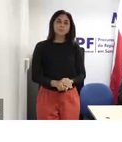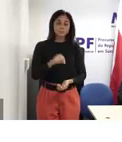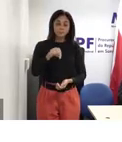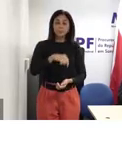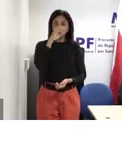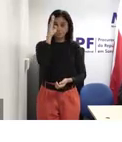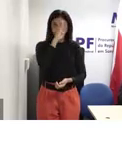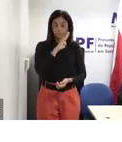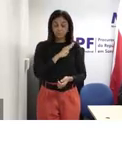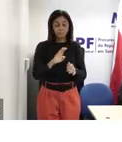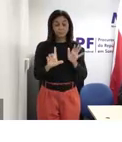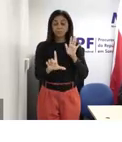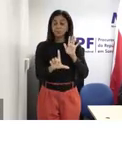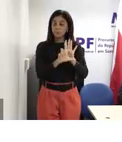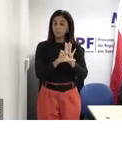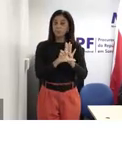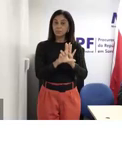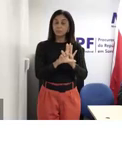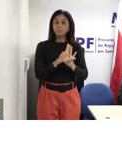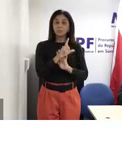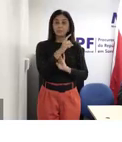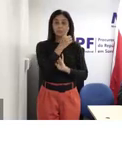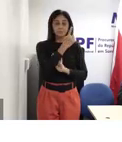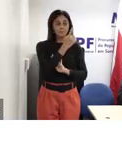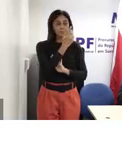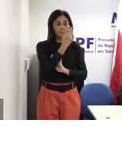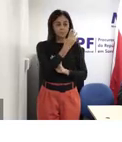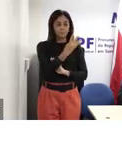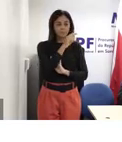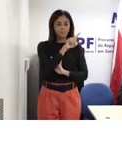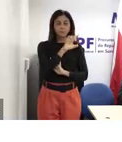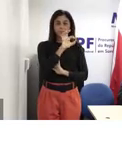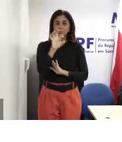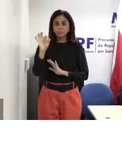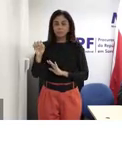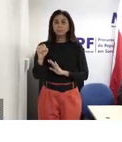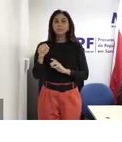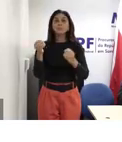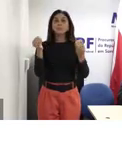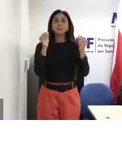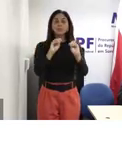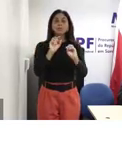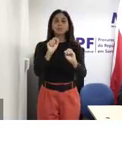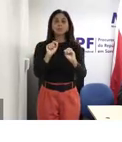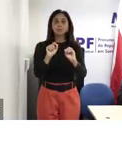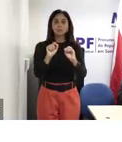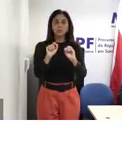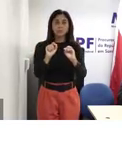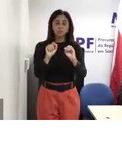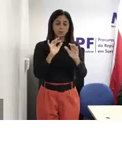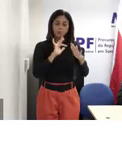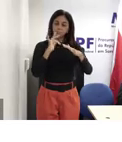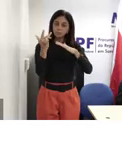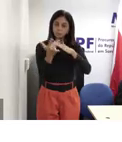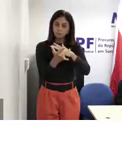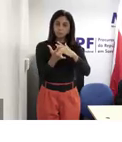lei 14533 que dispõe sobre o plano nacional de educação digital porque já se